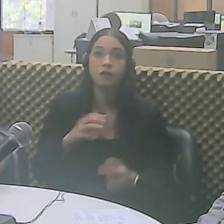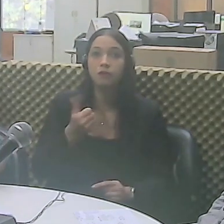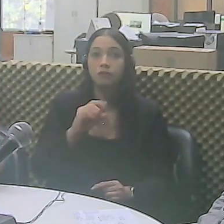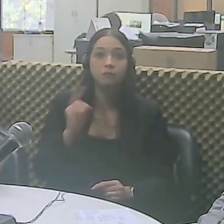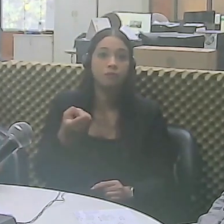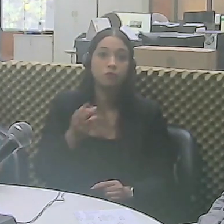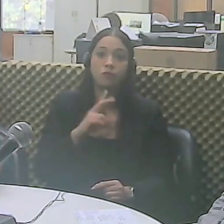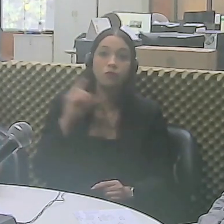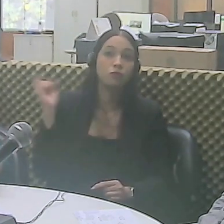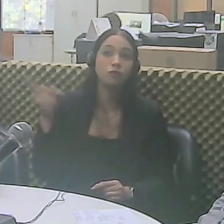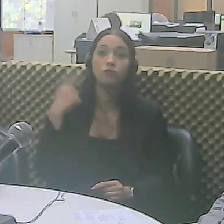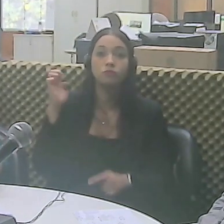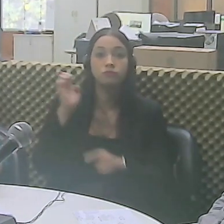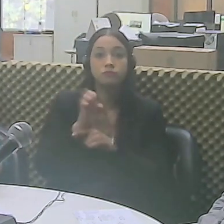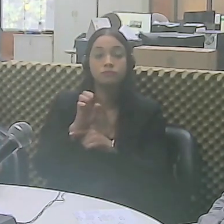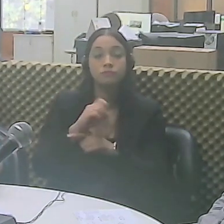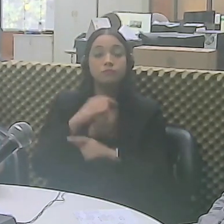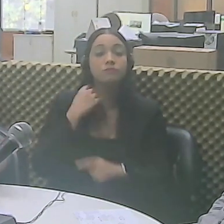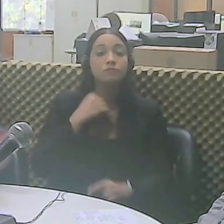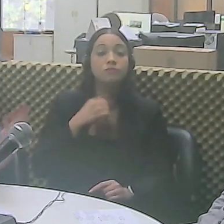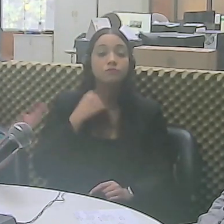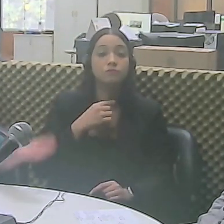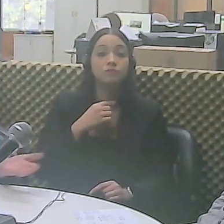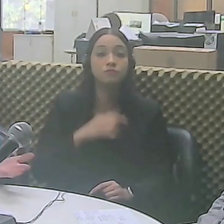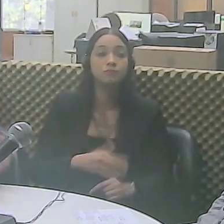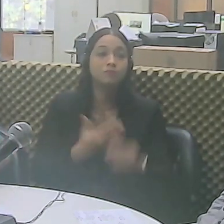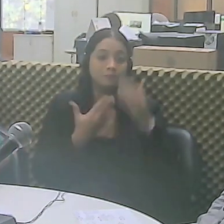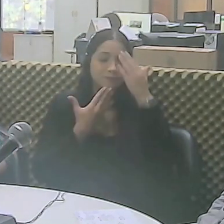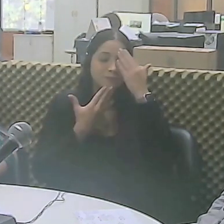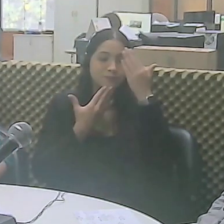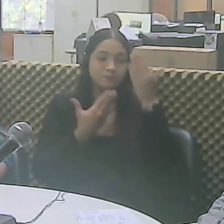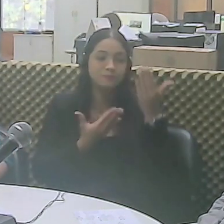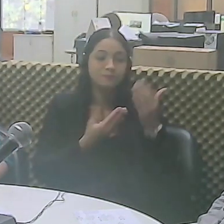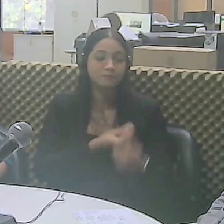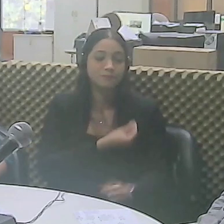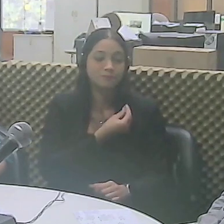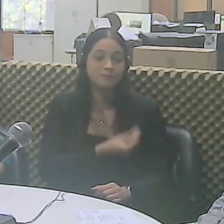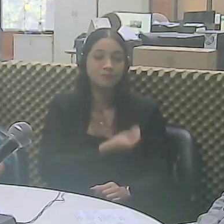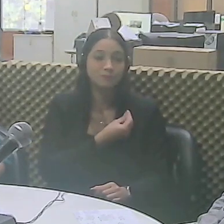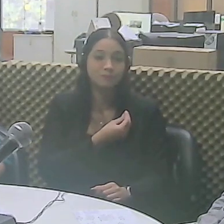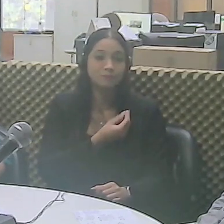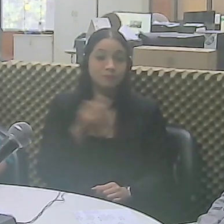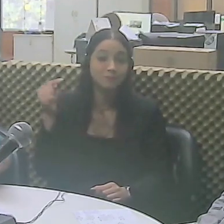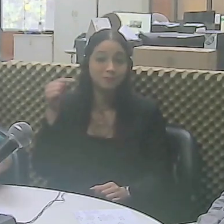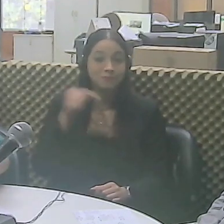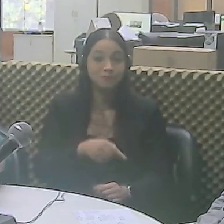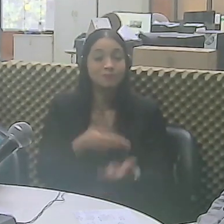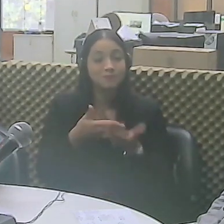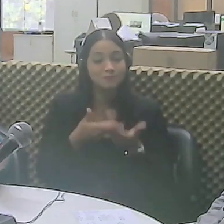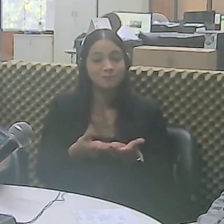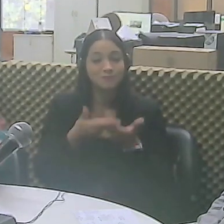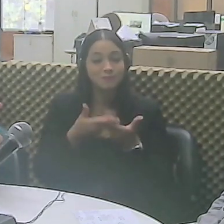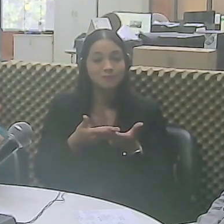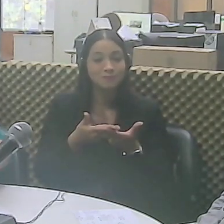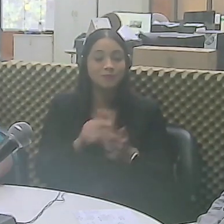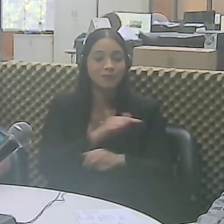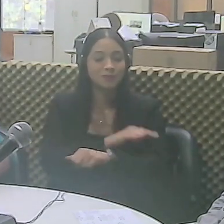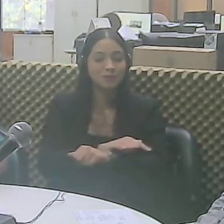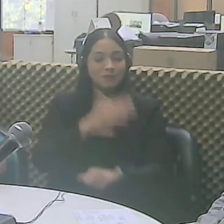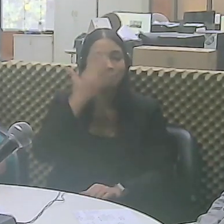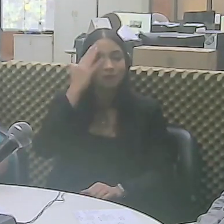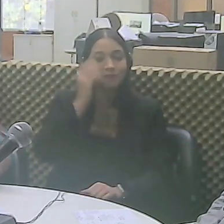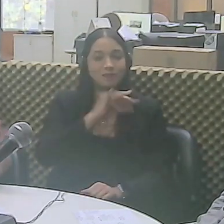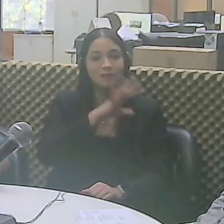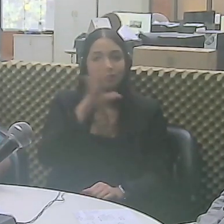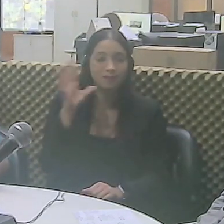mil para todo o estado de Minas Gerais. Eu quero agradecer muito a sua participação, a sua vinda aqui, a paciência, a gentileza e a compreensão,